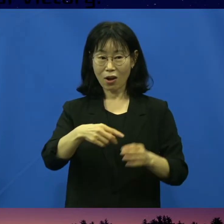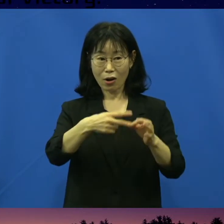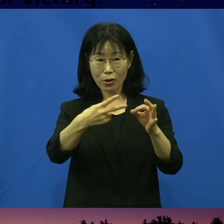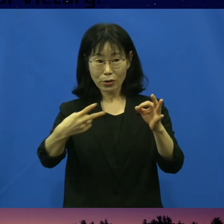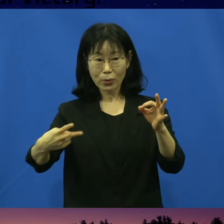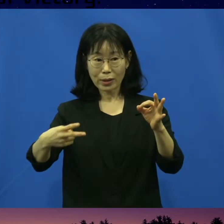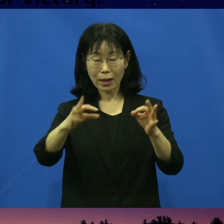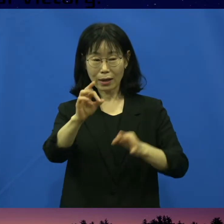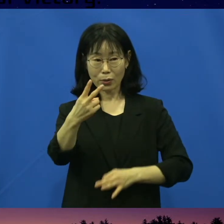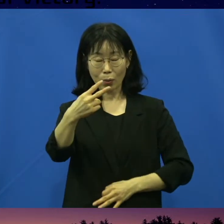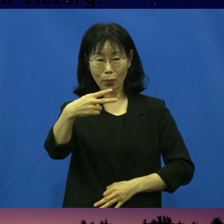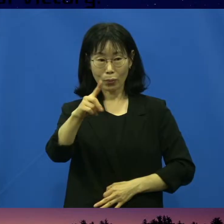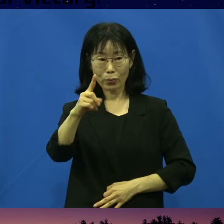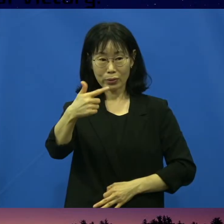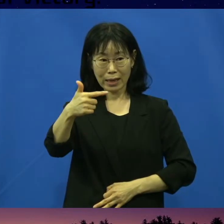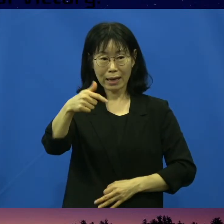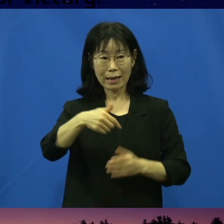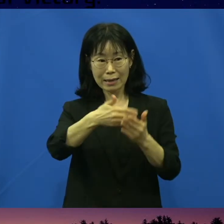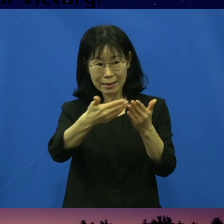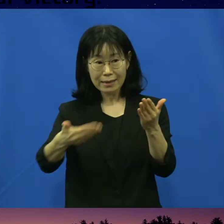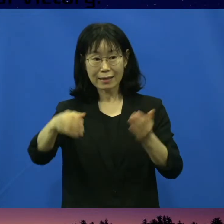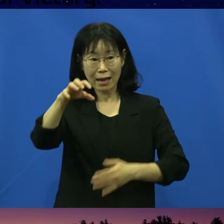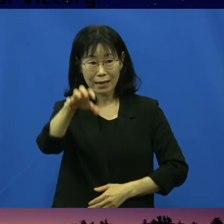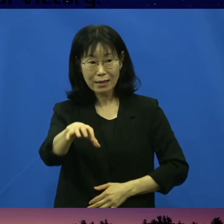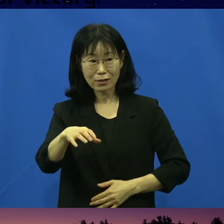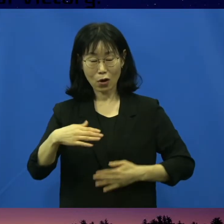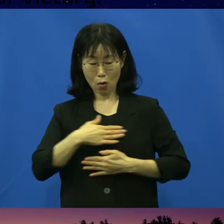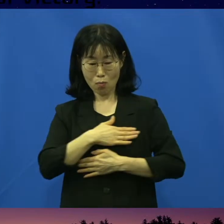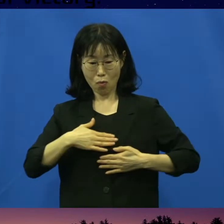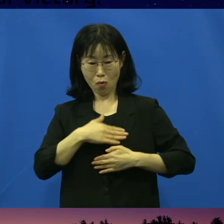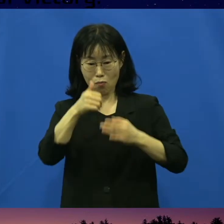회복되어 깨끗하리라 하는지라. 끝.